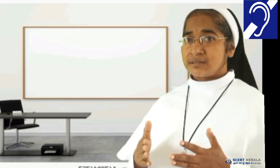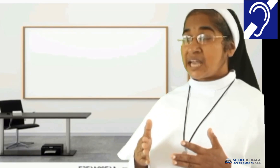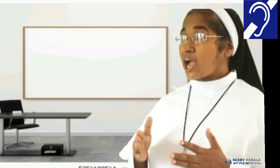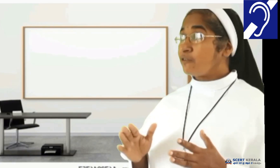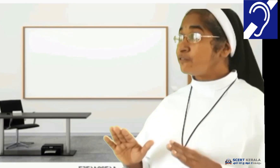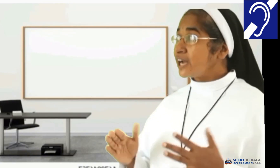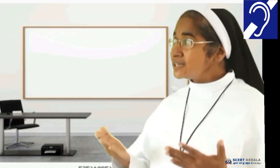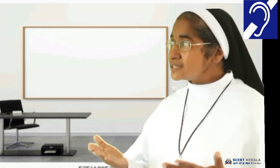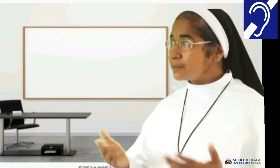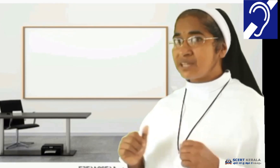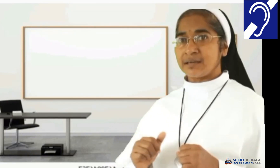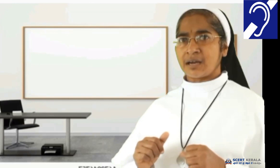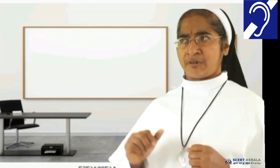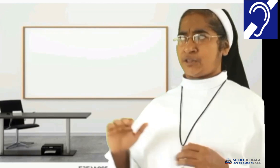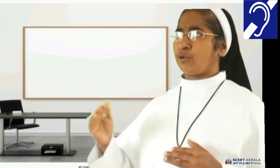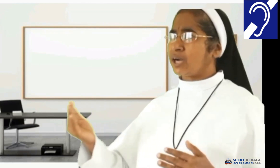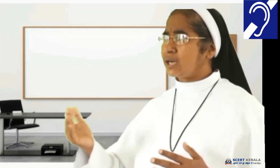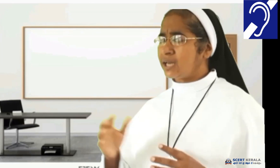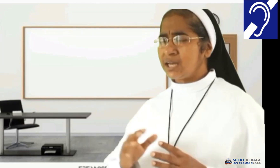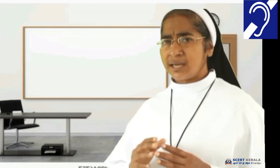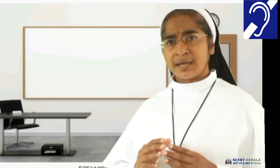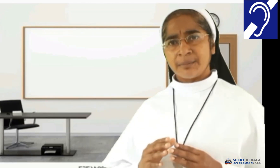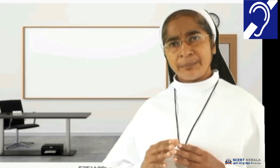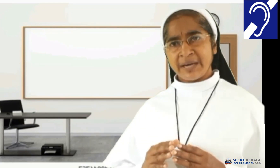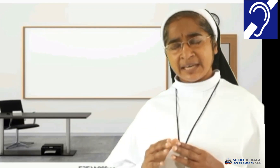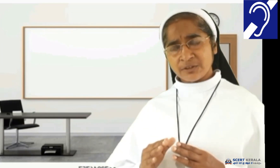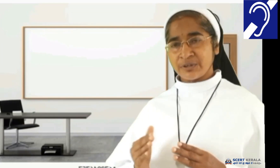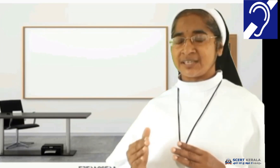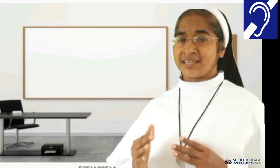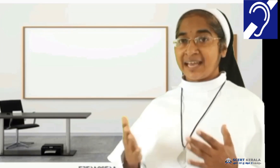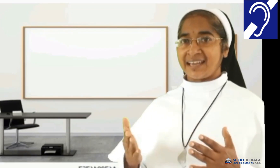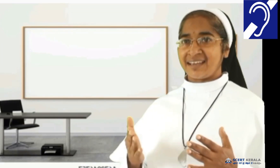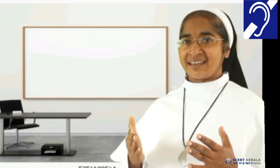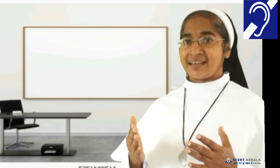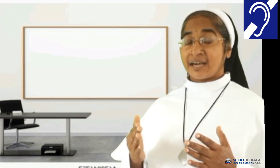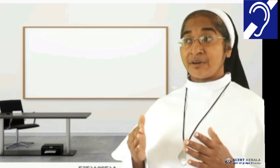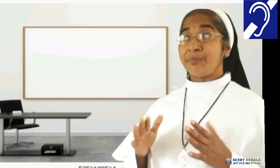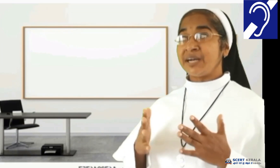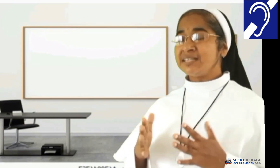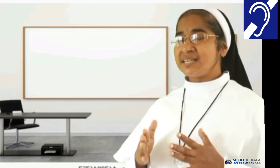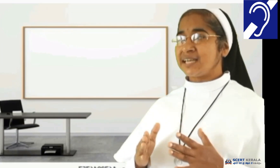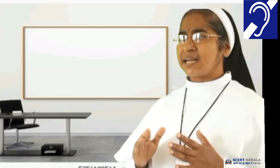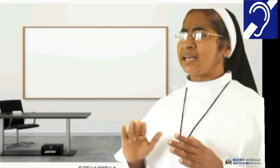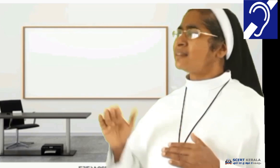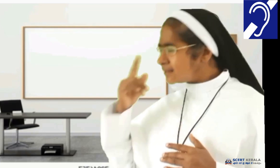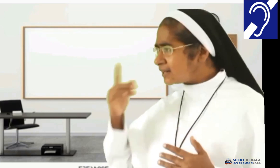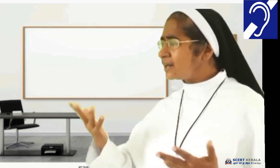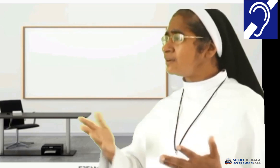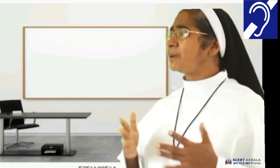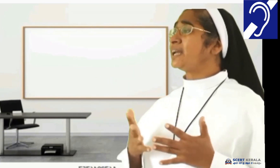They are afraid something. അവരെന്തോ കണ്ട് പേടിക്കുന്നുണ്ട് അല്ലേ? അവര് പേടിച്ചിരിക്കുകയാണ്. എന്തുകൊണ്ടാണ് അവർ